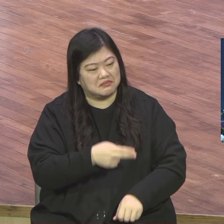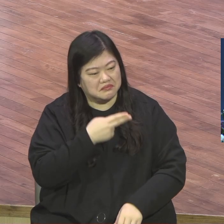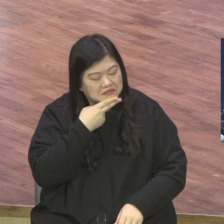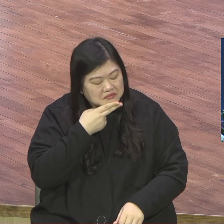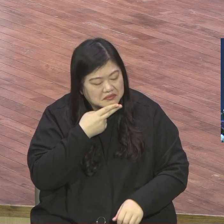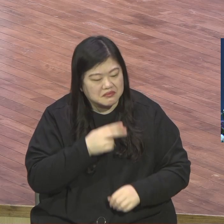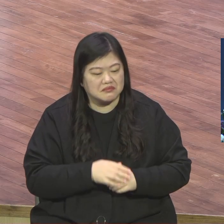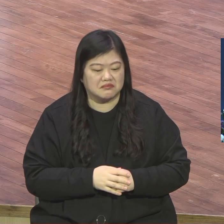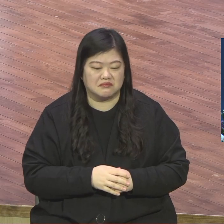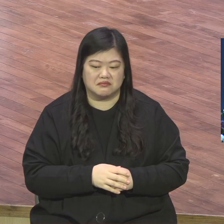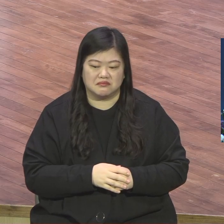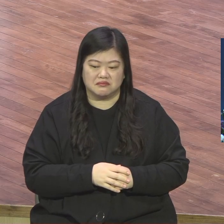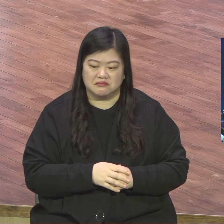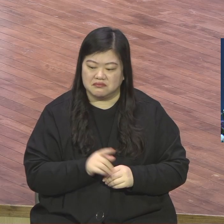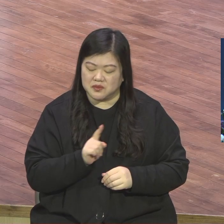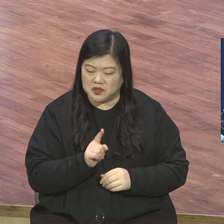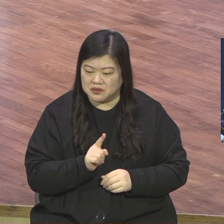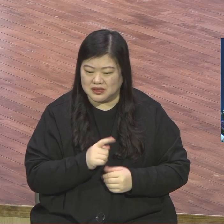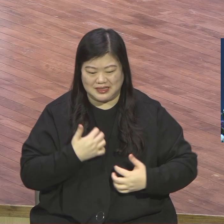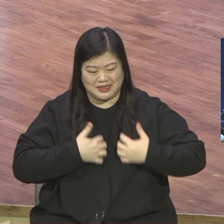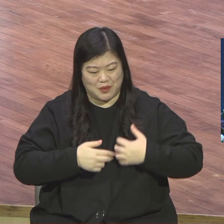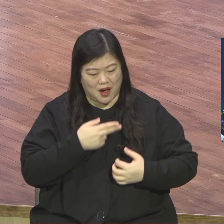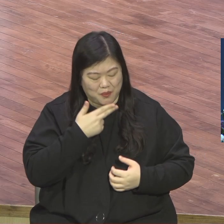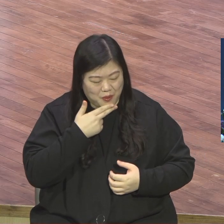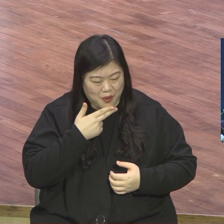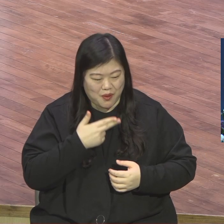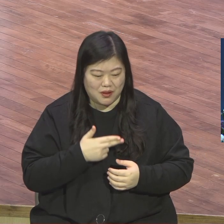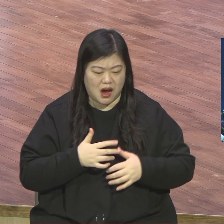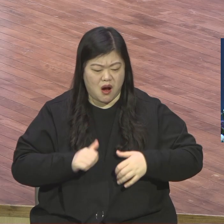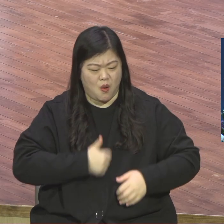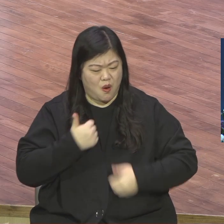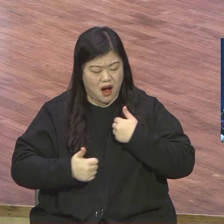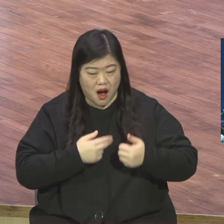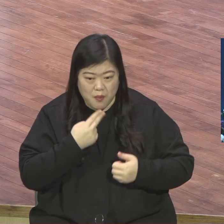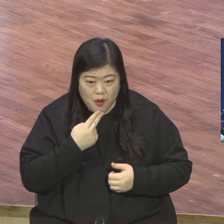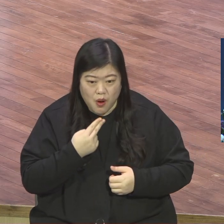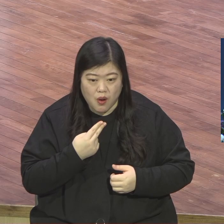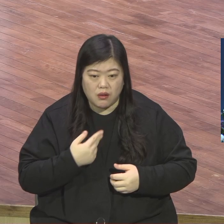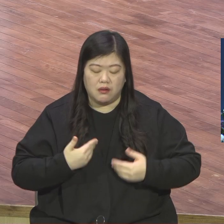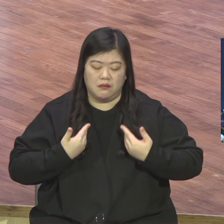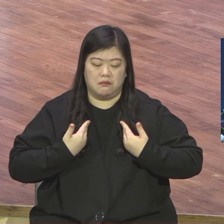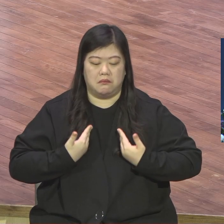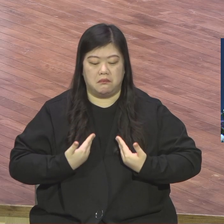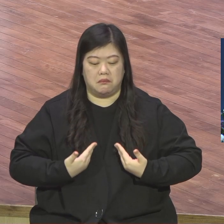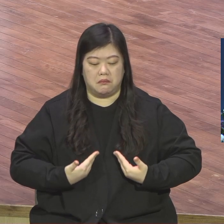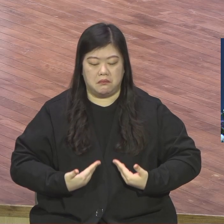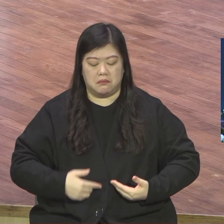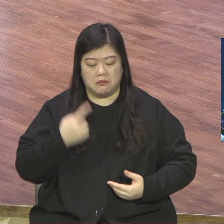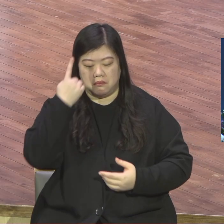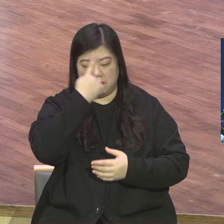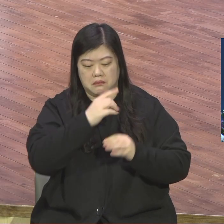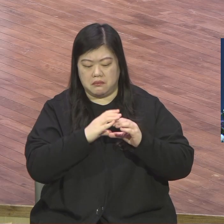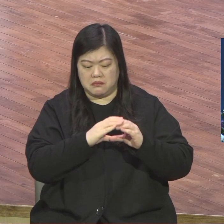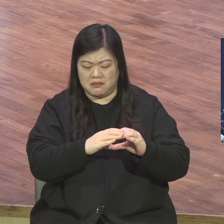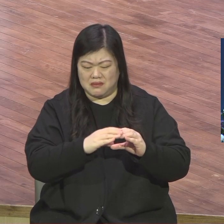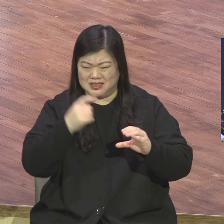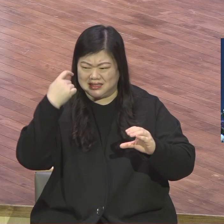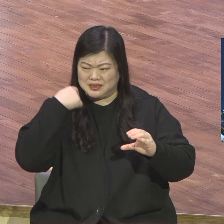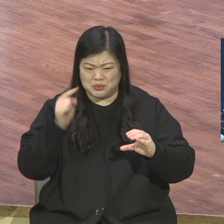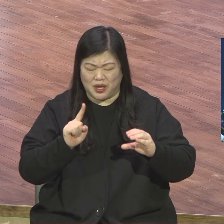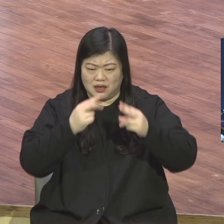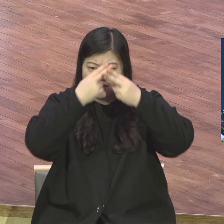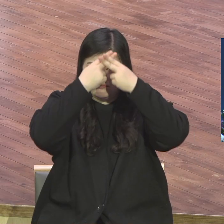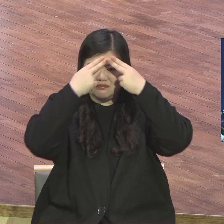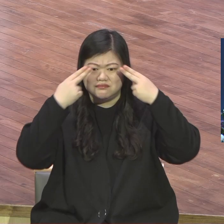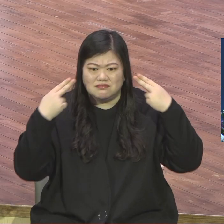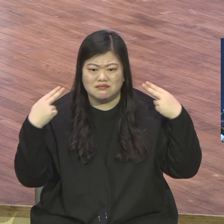살지도 않는 것 같은 지주공 같은 이 고요한 절간, 마치 상갓집이 아닌가.